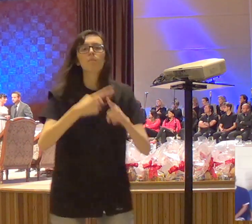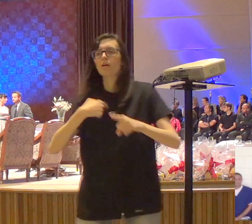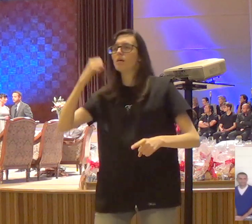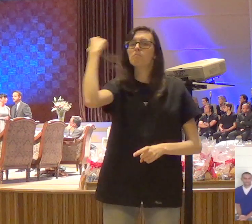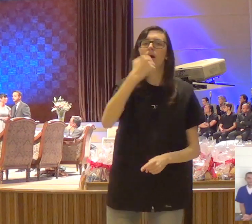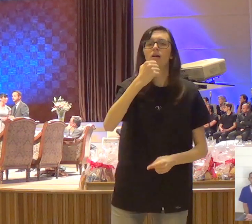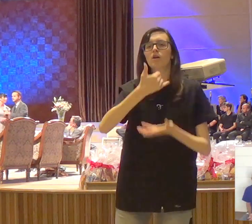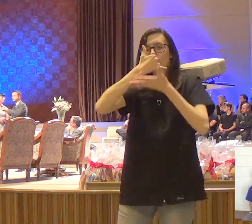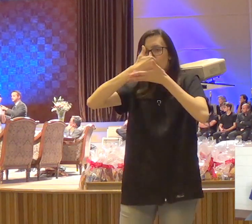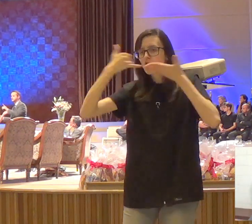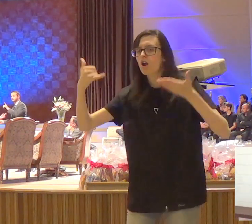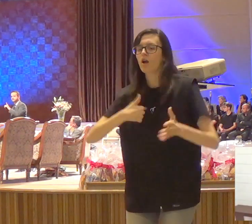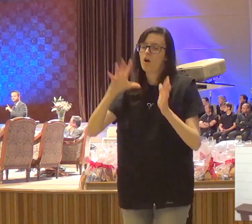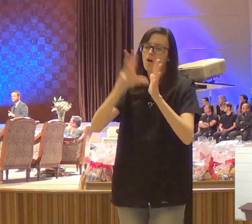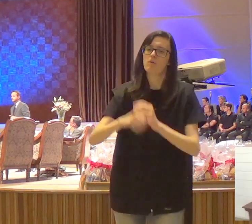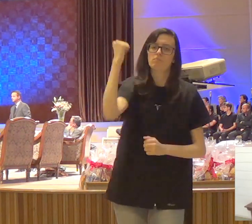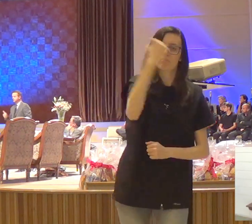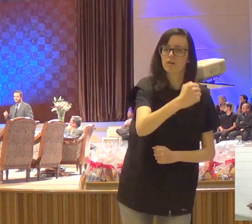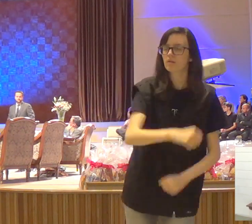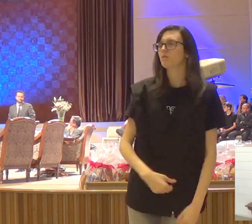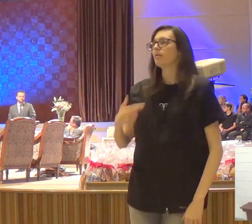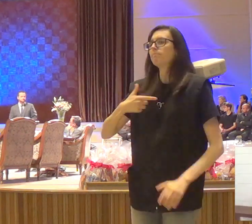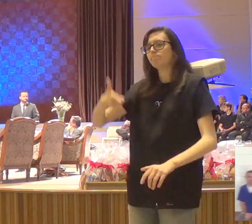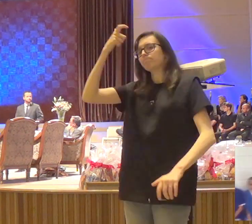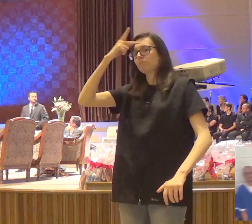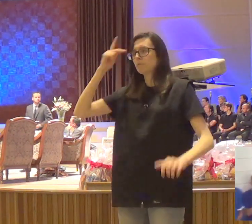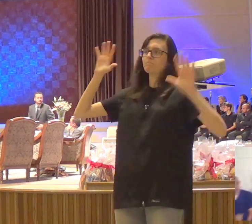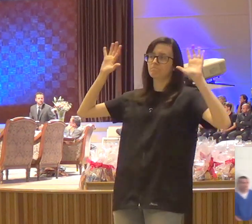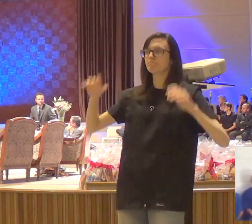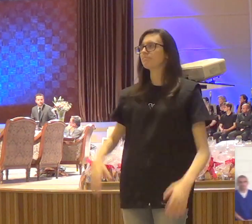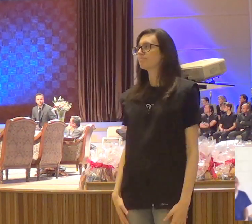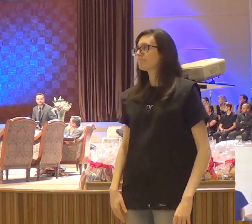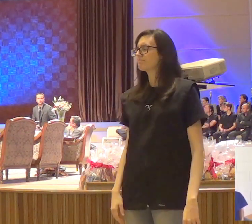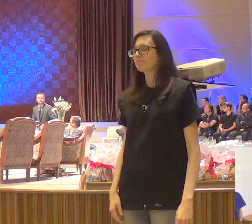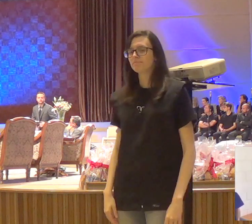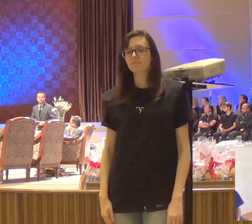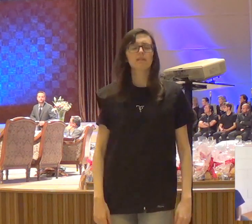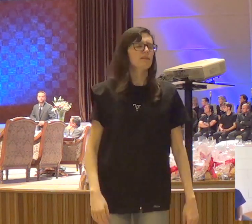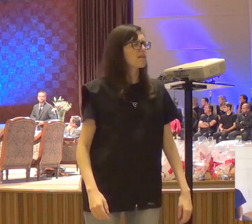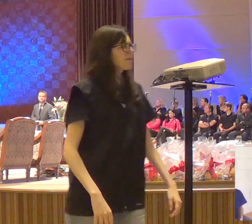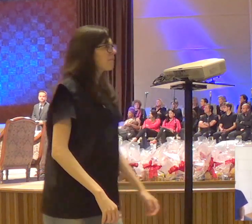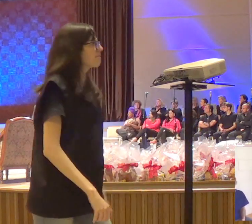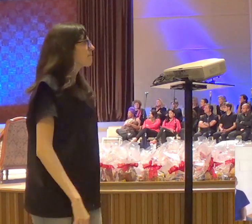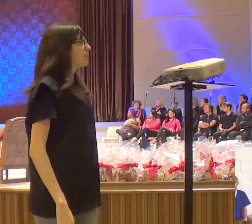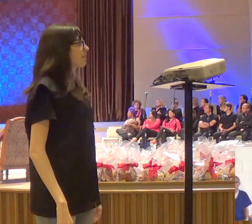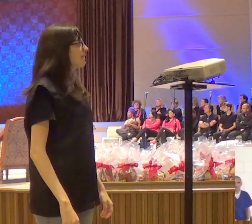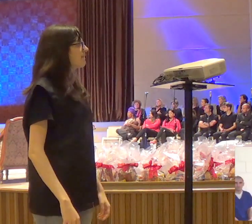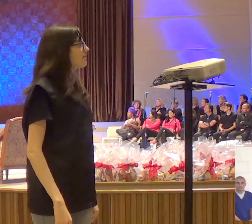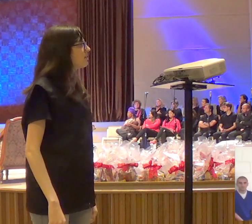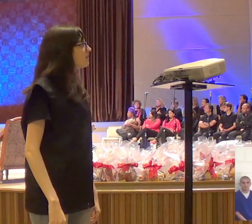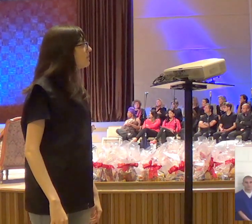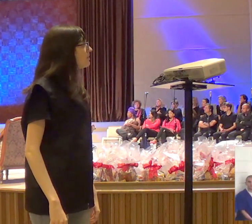Tráfico. Roubo e homicídio. Tráfico e homicídio. Assalto. And the world thinks that you are wild